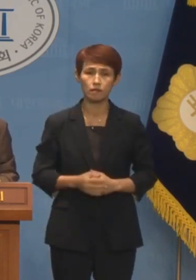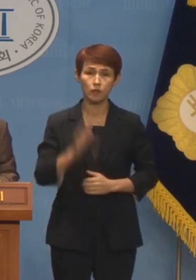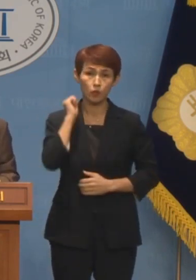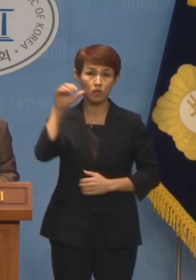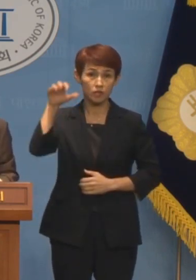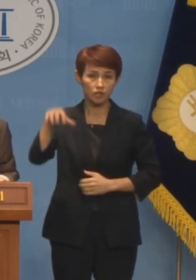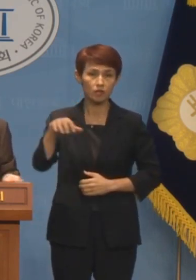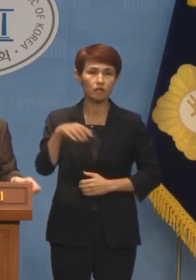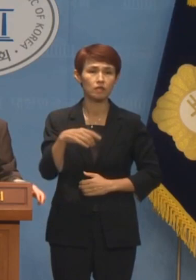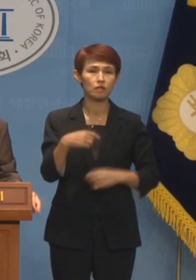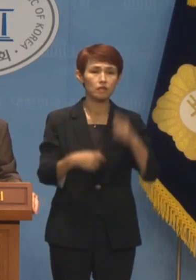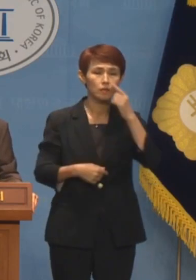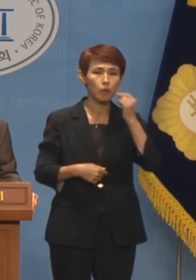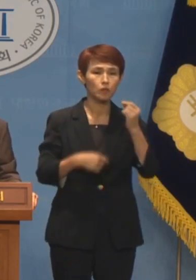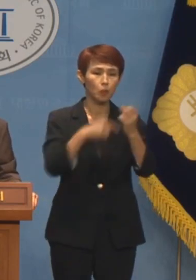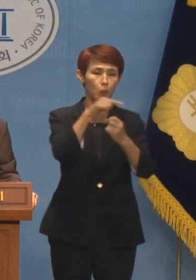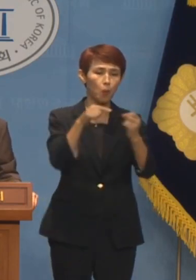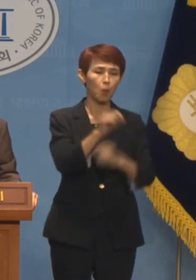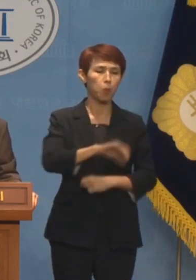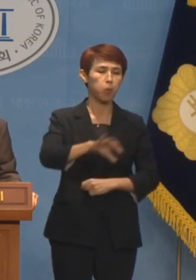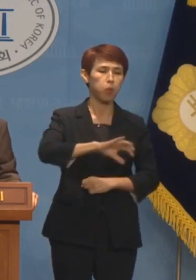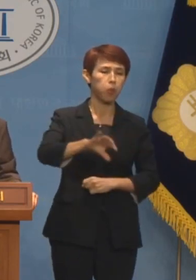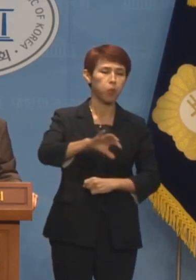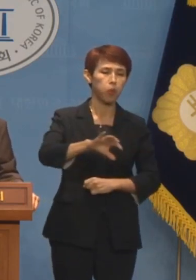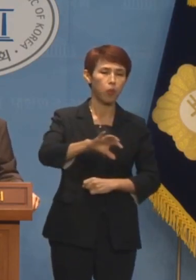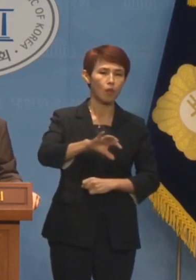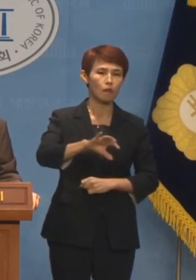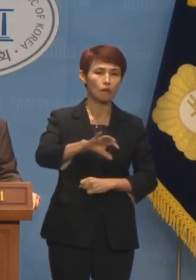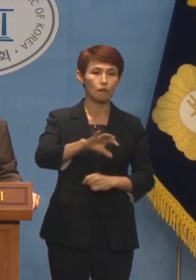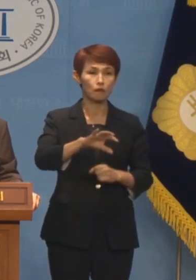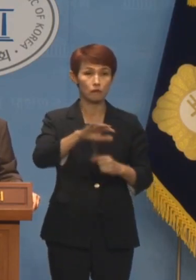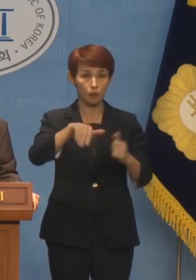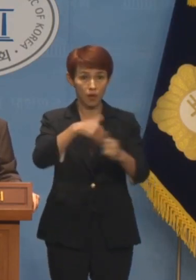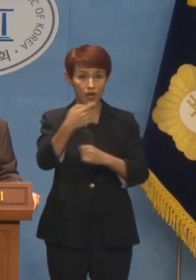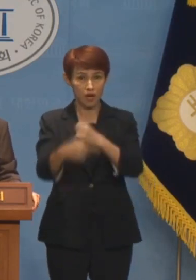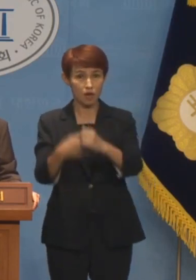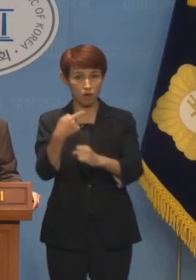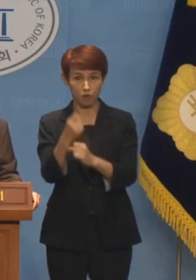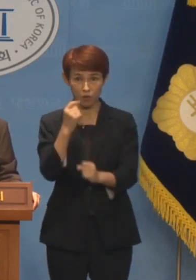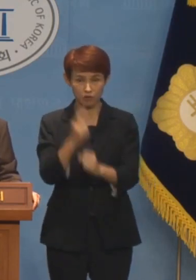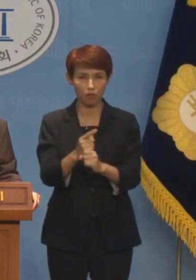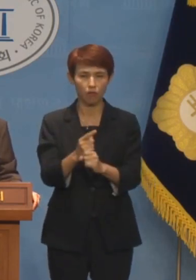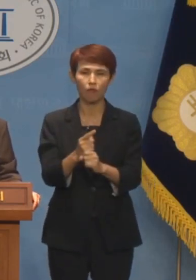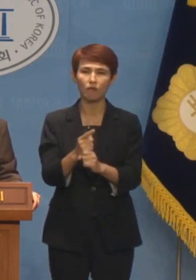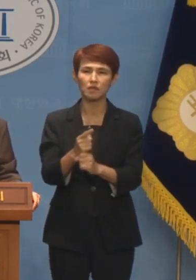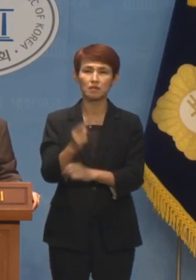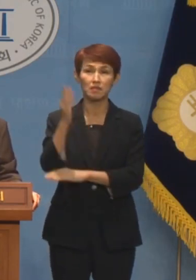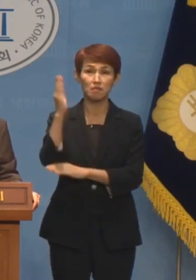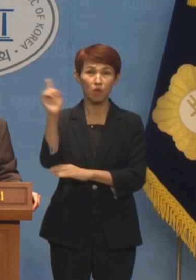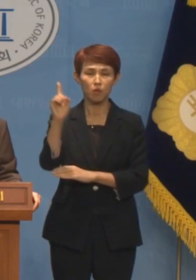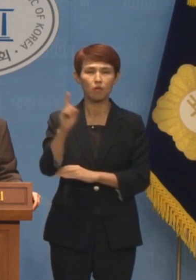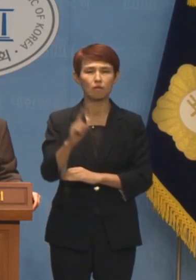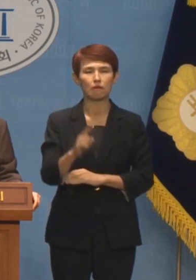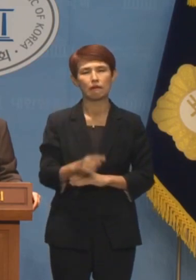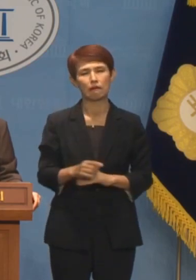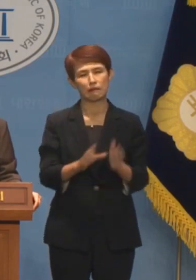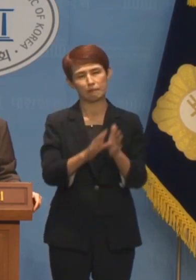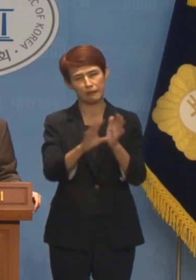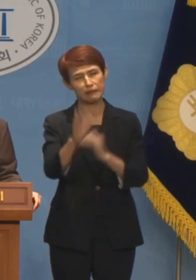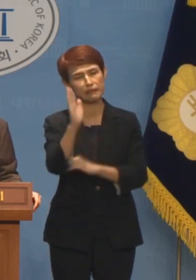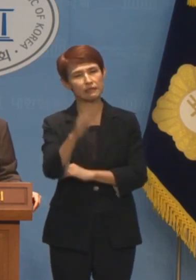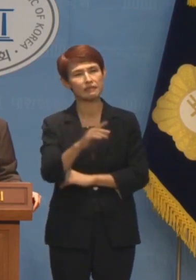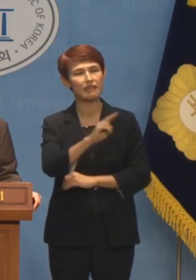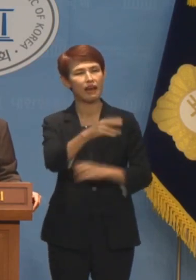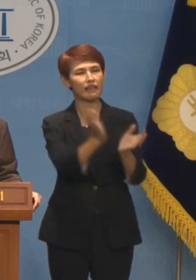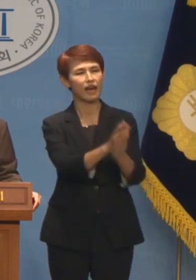핵 오염수 방류 1년을 맞아 낸 입장은 괴담, 거짓 선동 등 야당에 대한 비난과